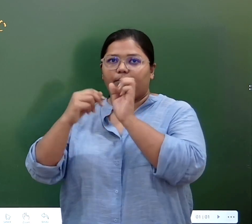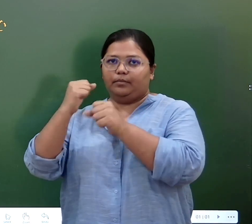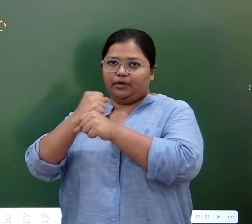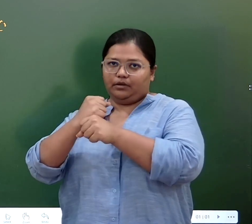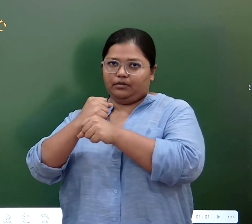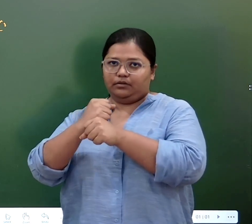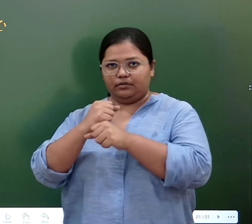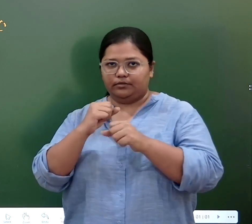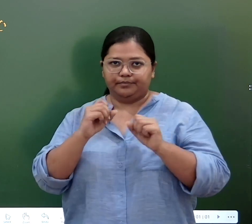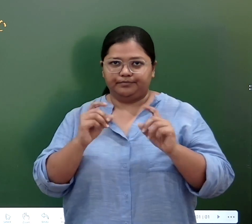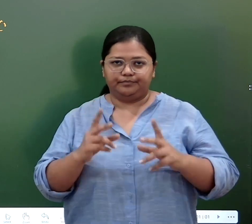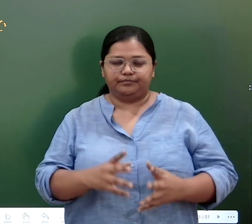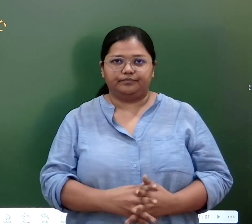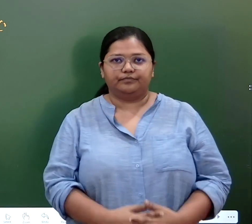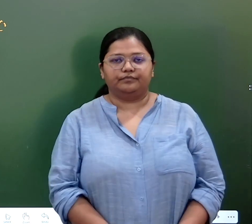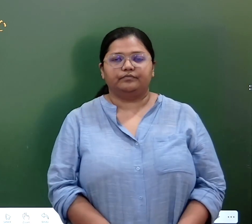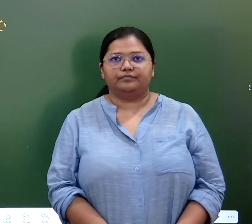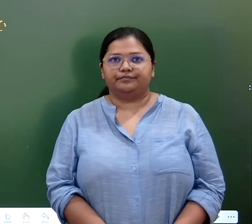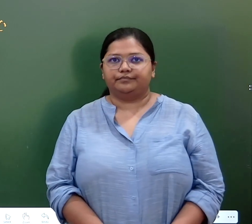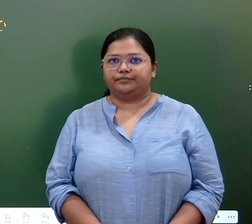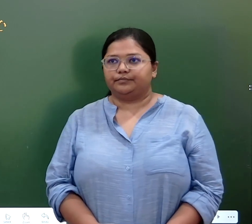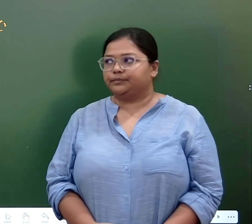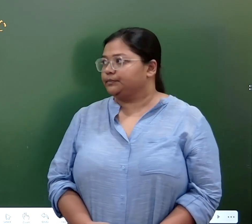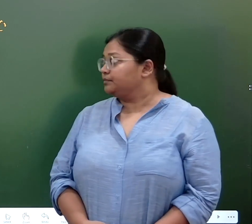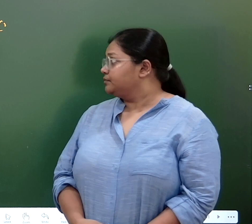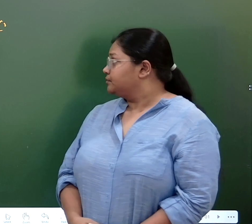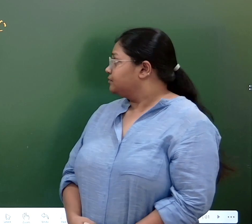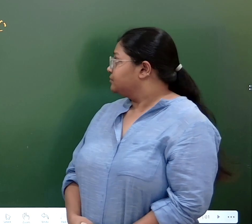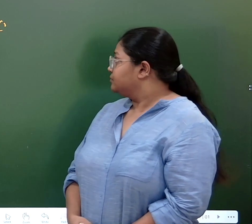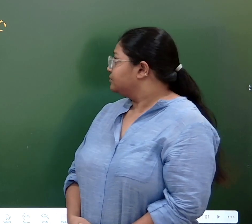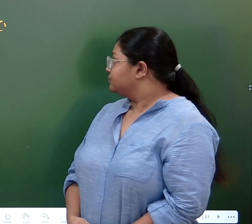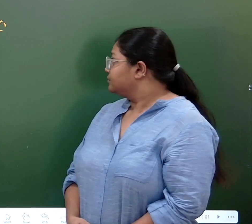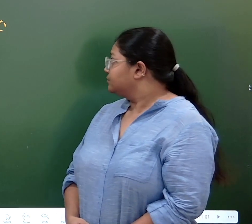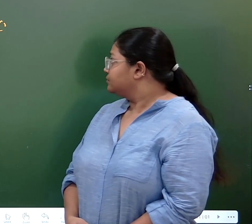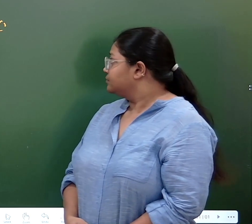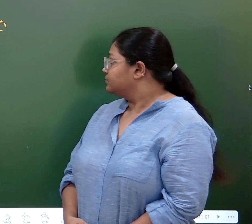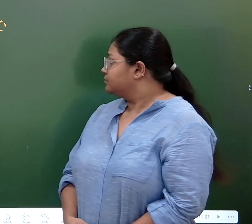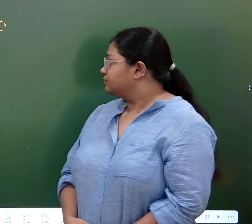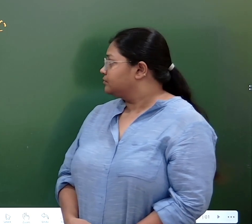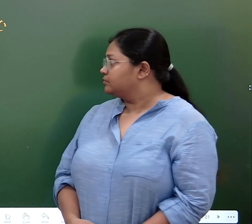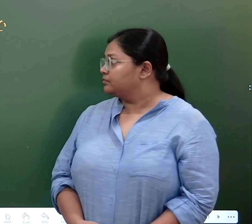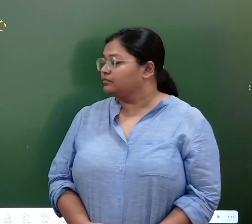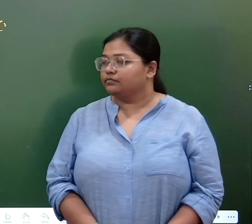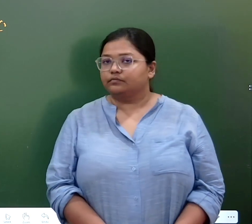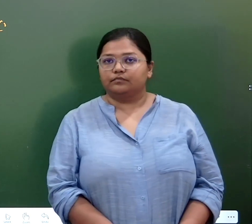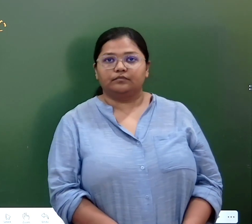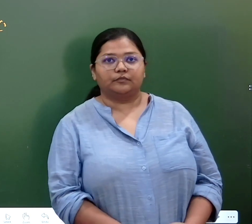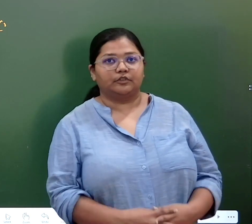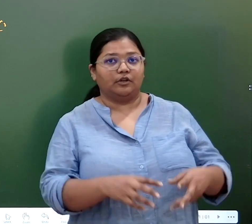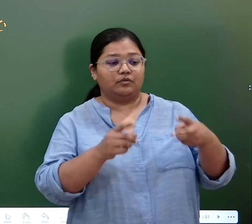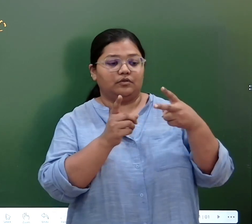भावार्थ गीतिका। दूसरा नंबर डाल के लिखो नामदेव,